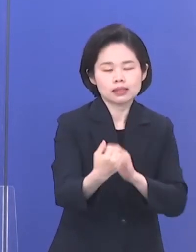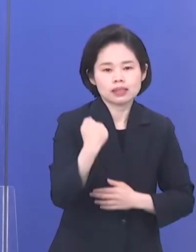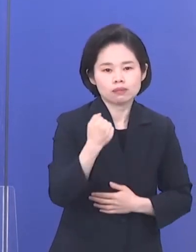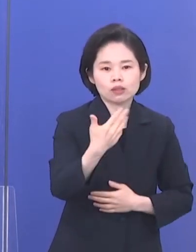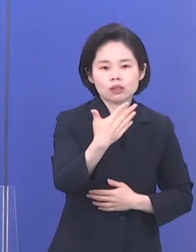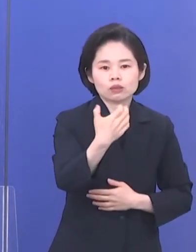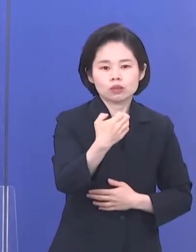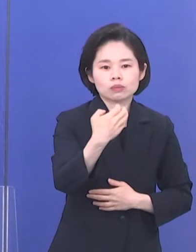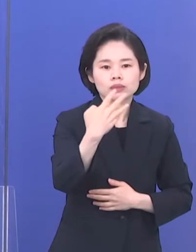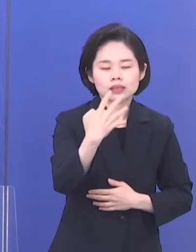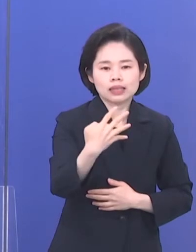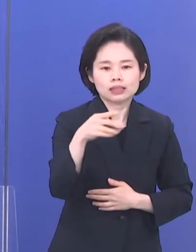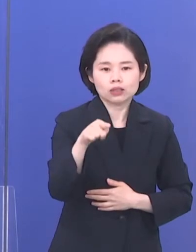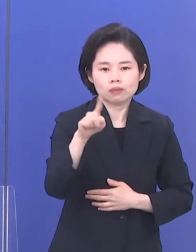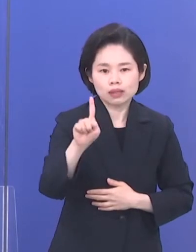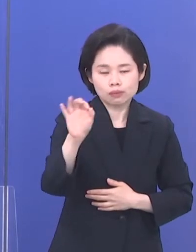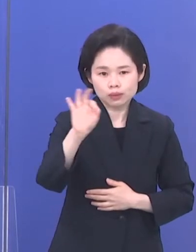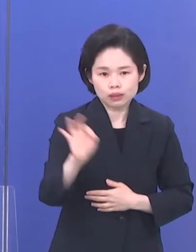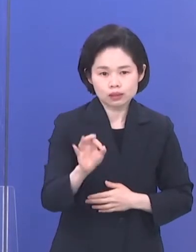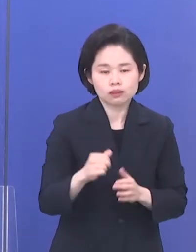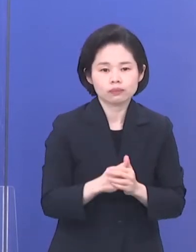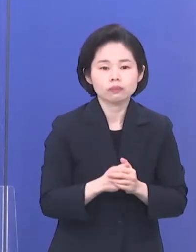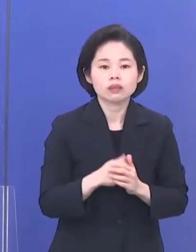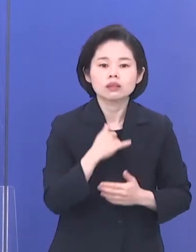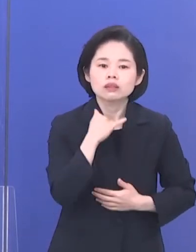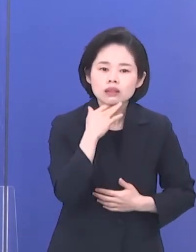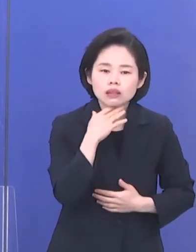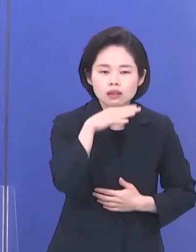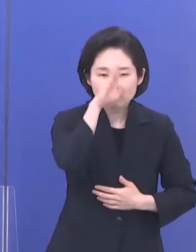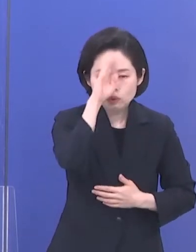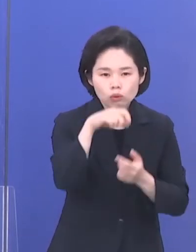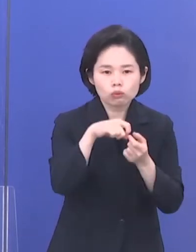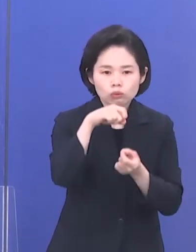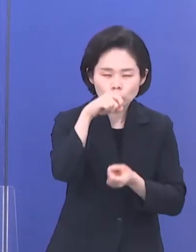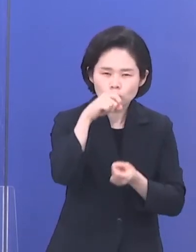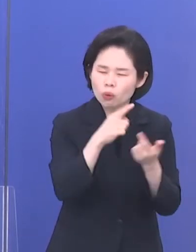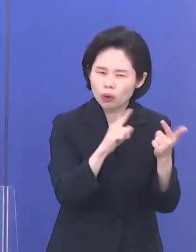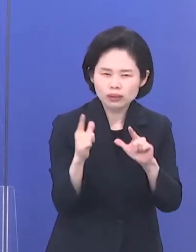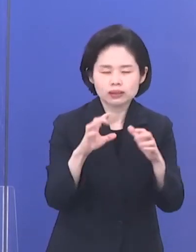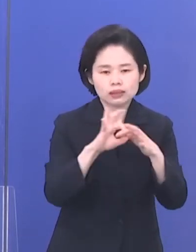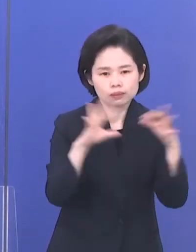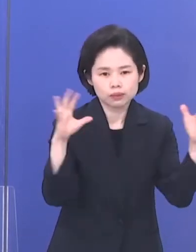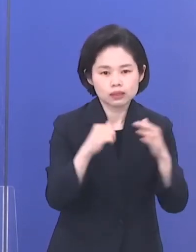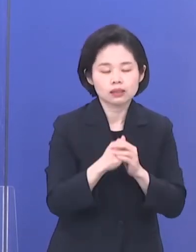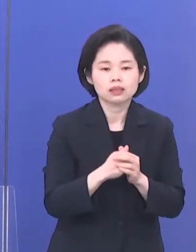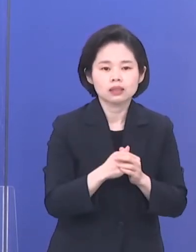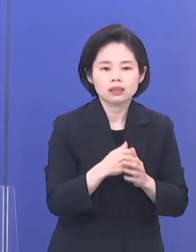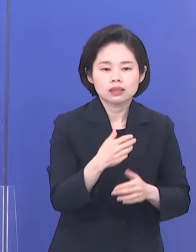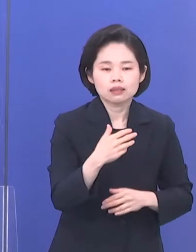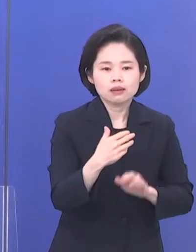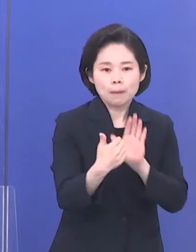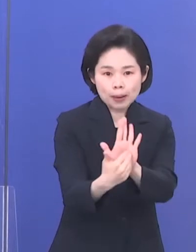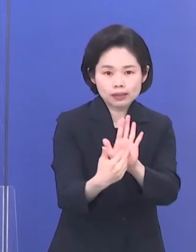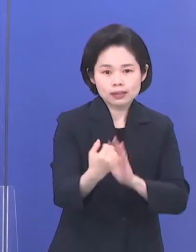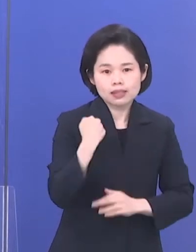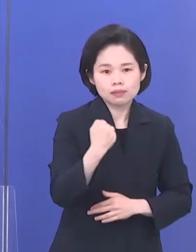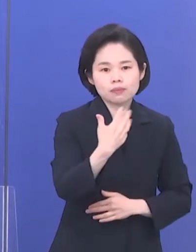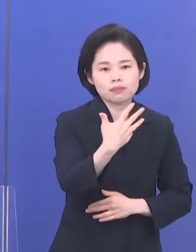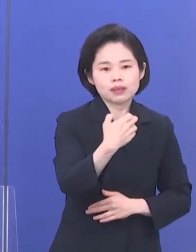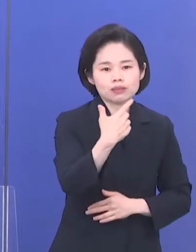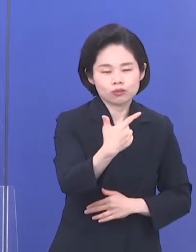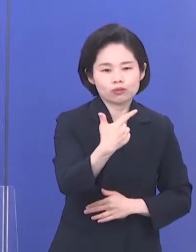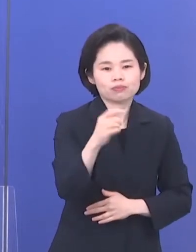94.1%의 예방 효과가 나타났으며, 연령이나 기저질환 유무에 관계없이 86% 이상의 예방